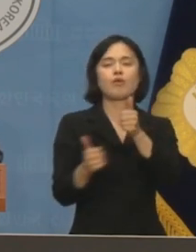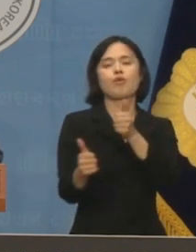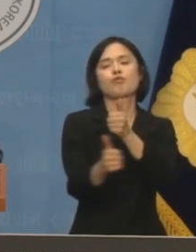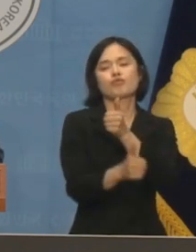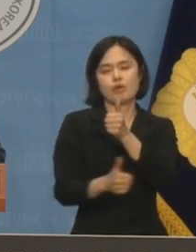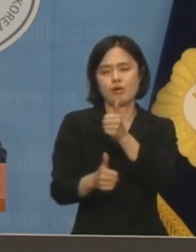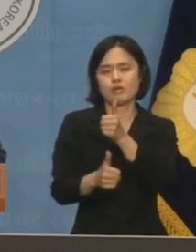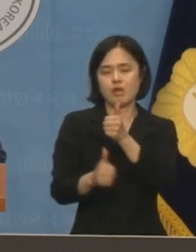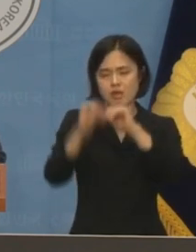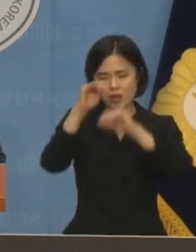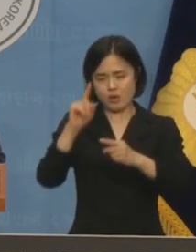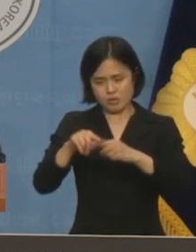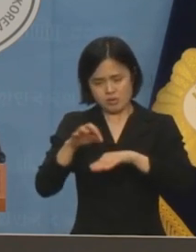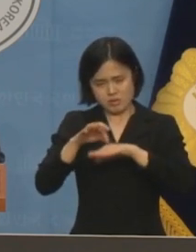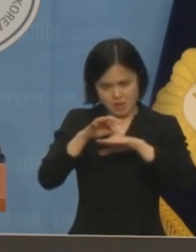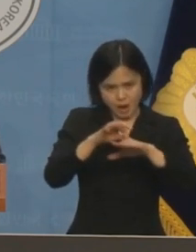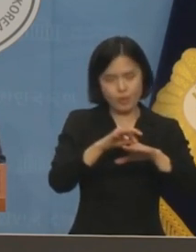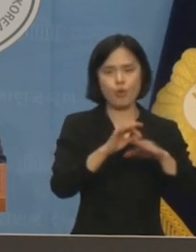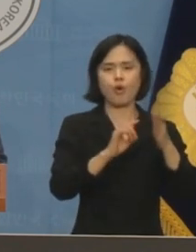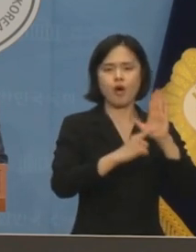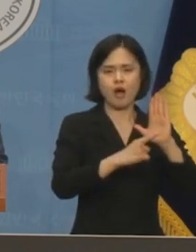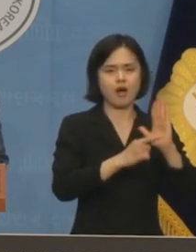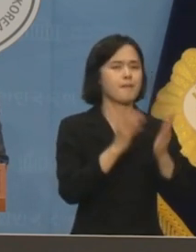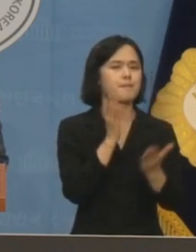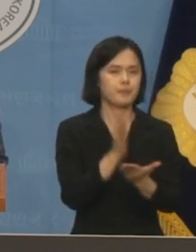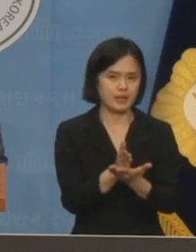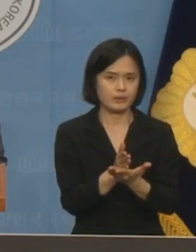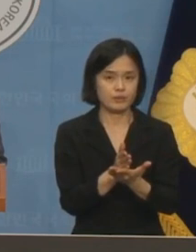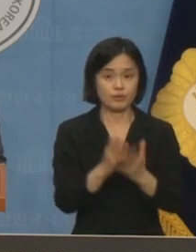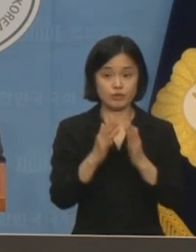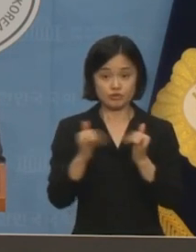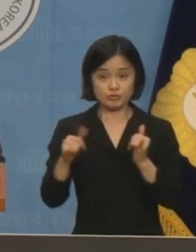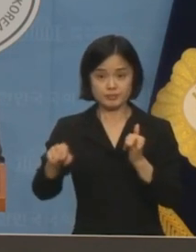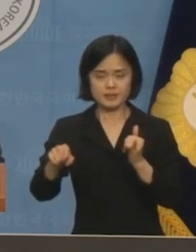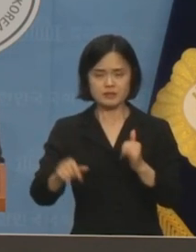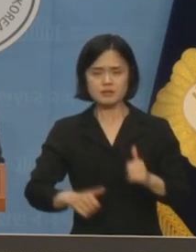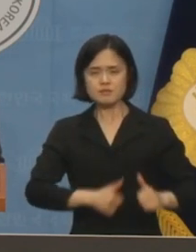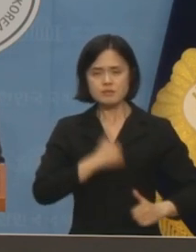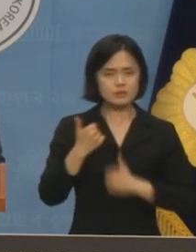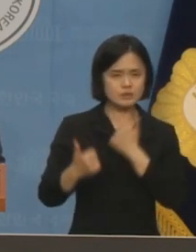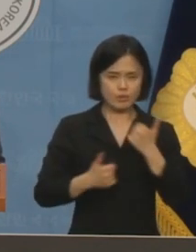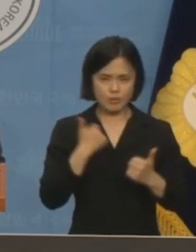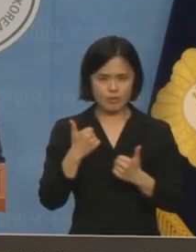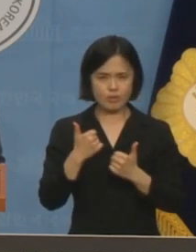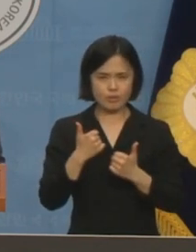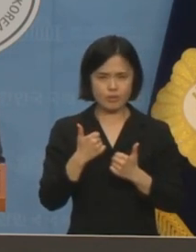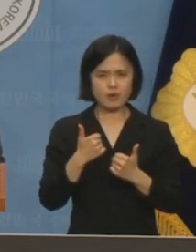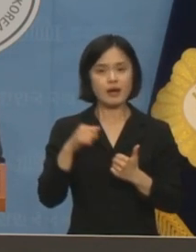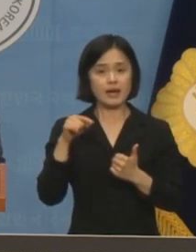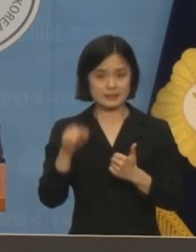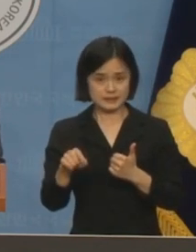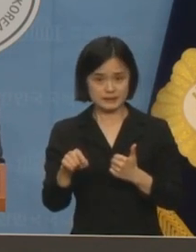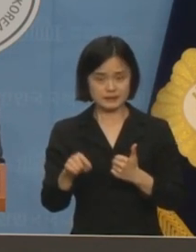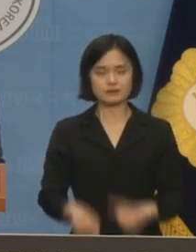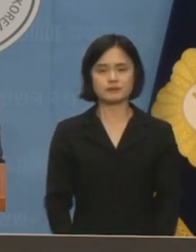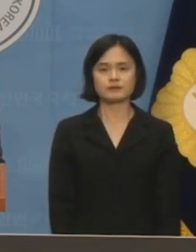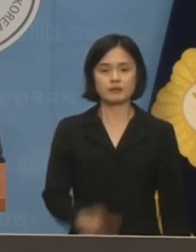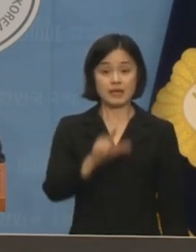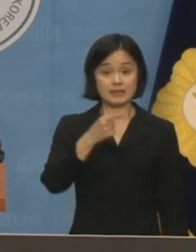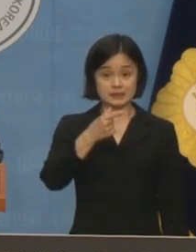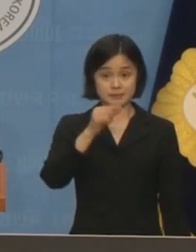종노릇하지 말고 국민이 분노하는 불공정 일방향 친 LGBT